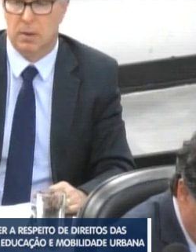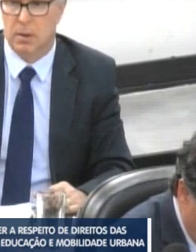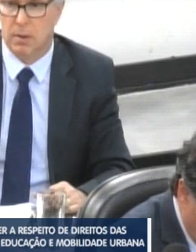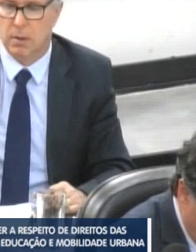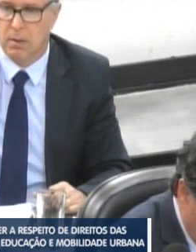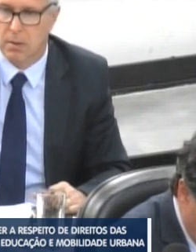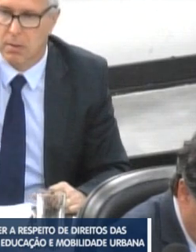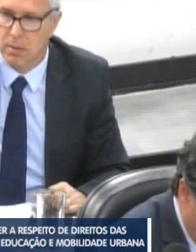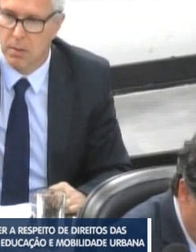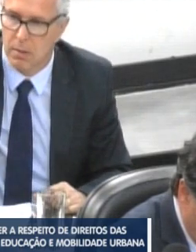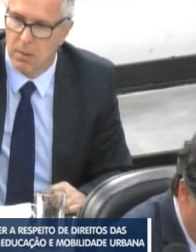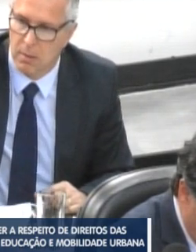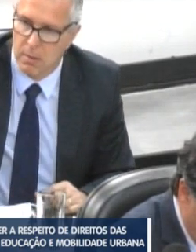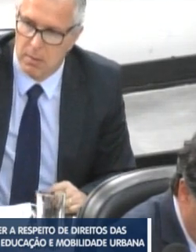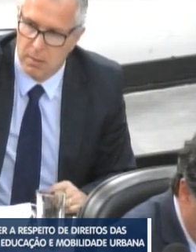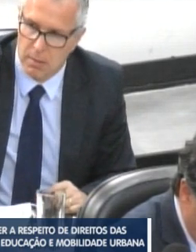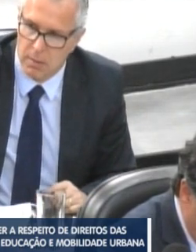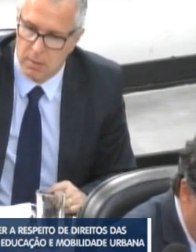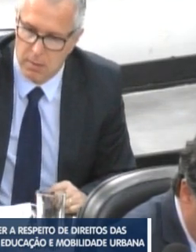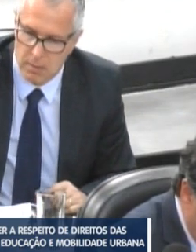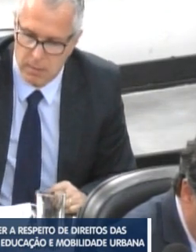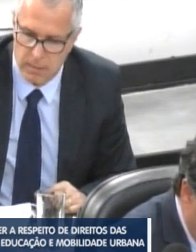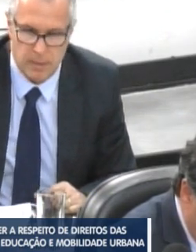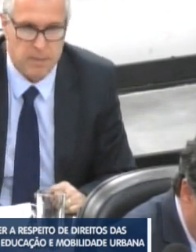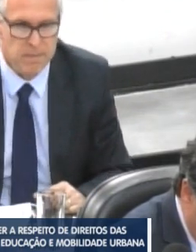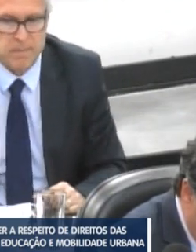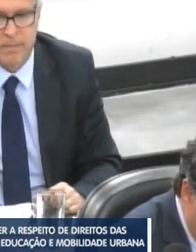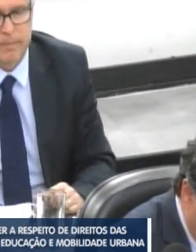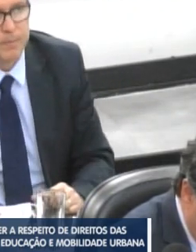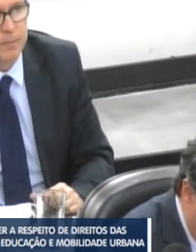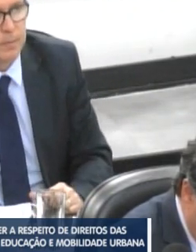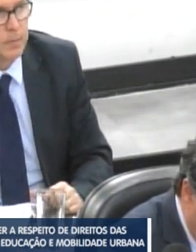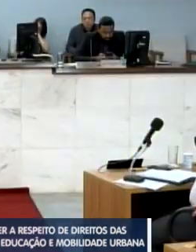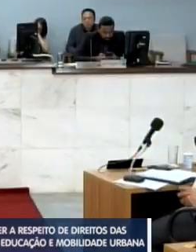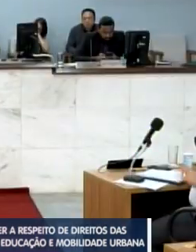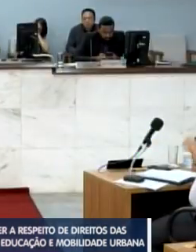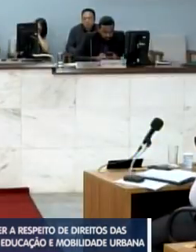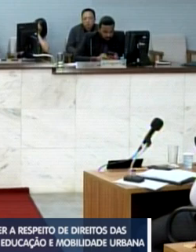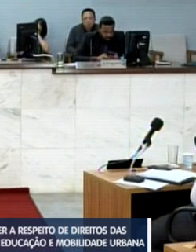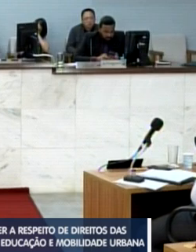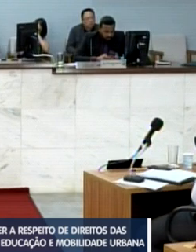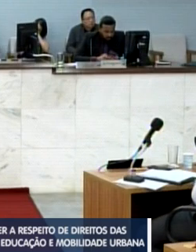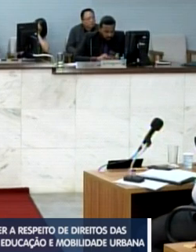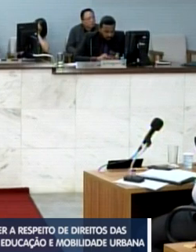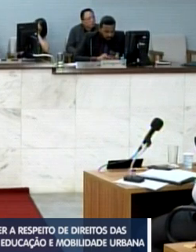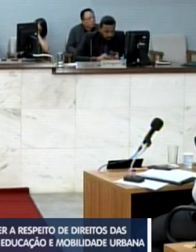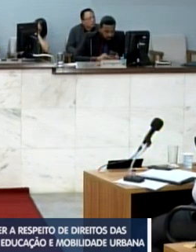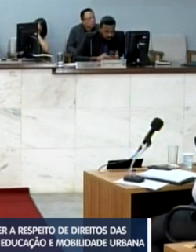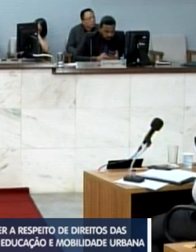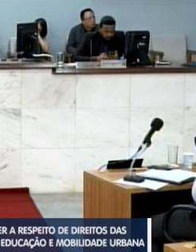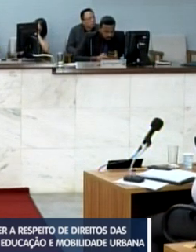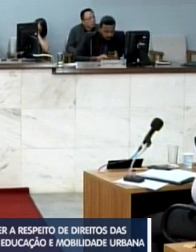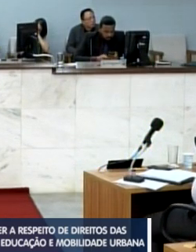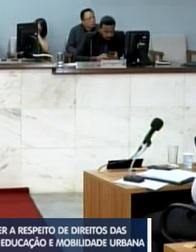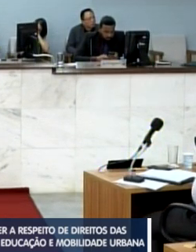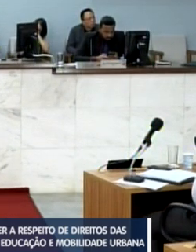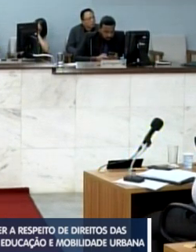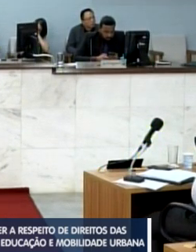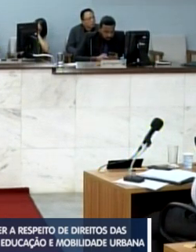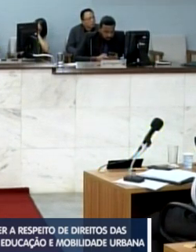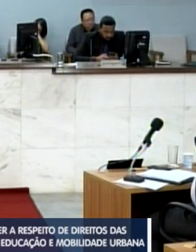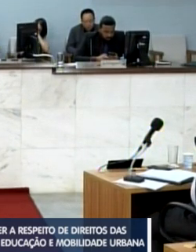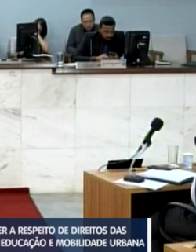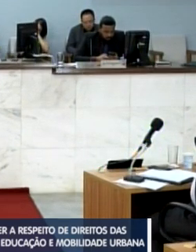vereador Peixão. Peixão pediu? E sim, tudo bem. Não parece, mas a gente presta atenção